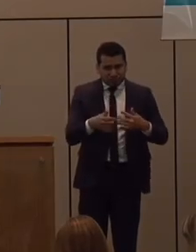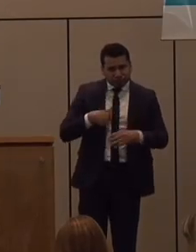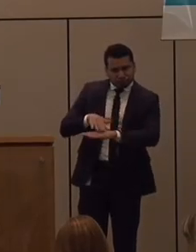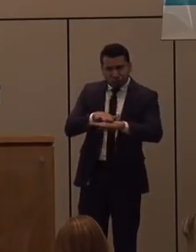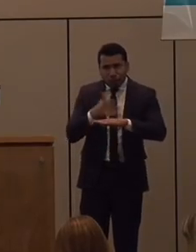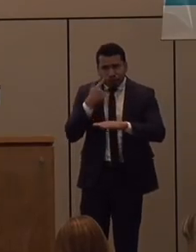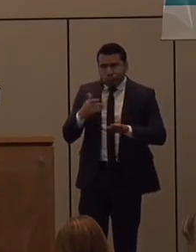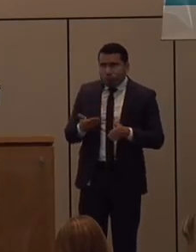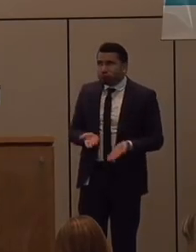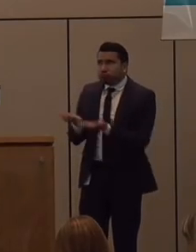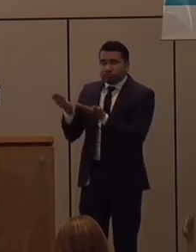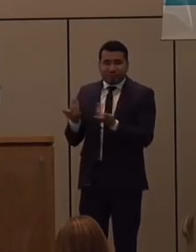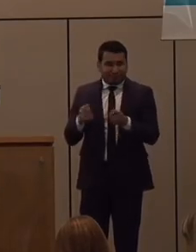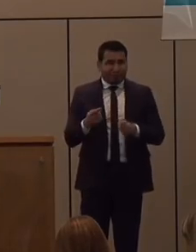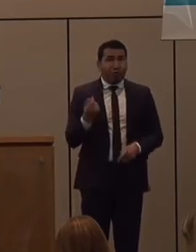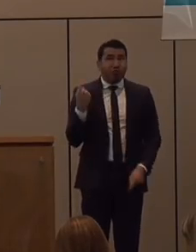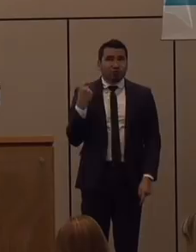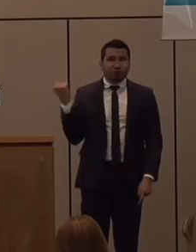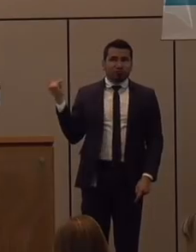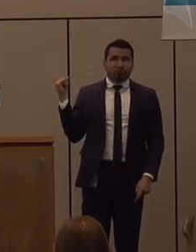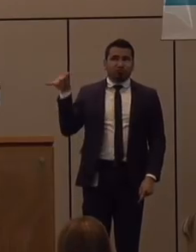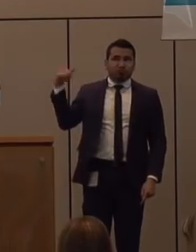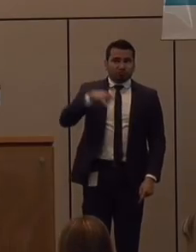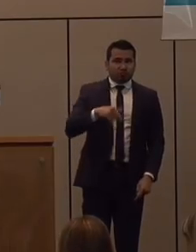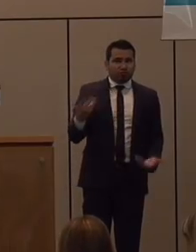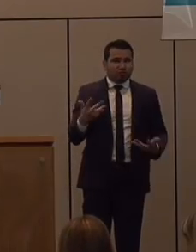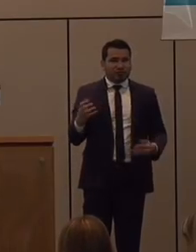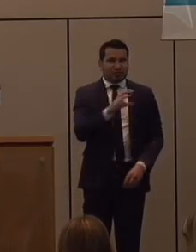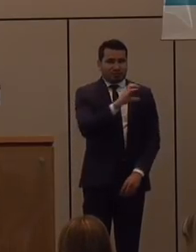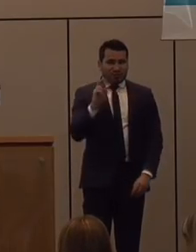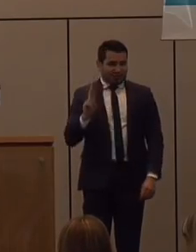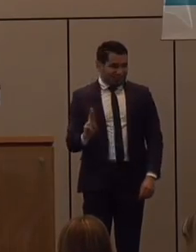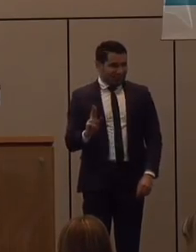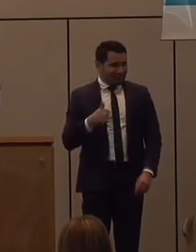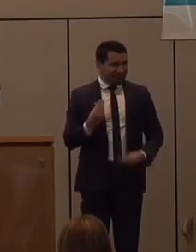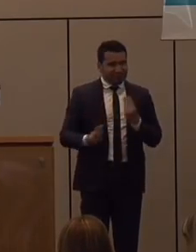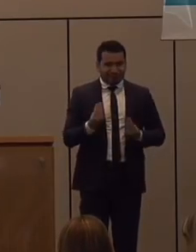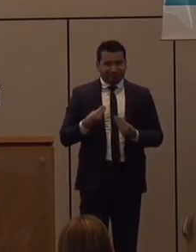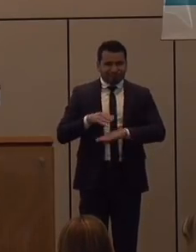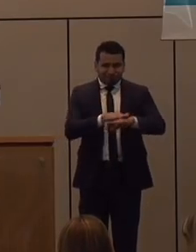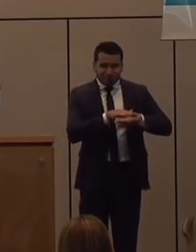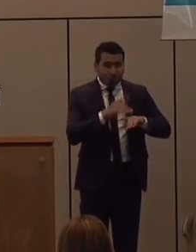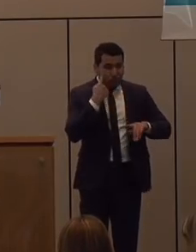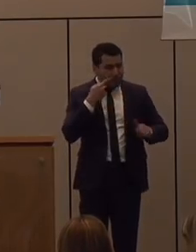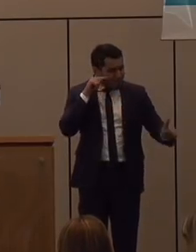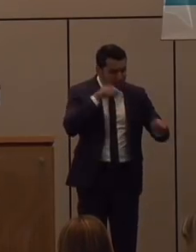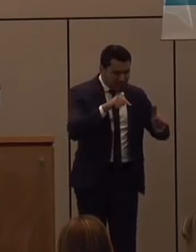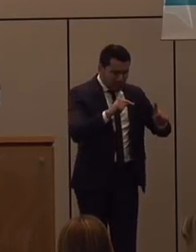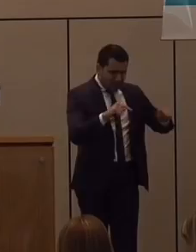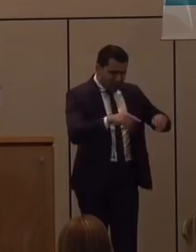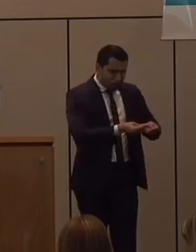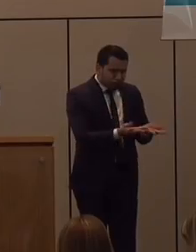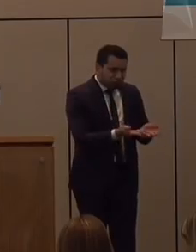costa rica y para profundizar el acuerdo seguimos en el tema de admisibilidad sanitaria y algo que es